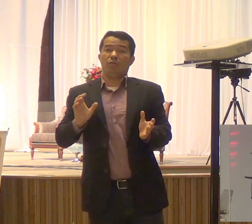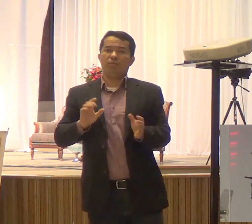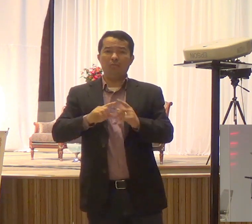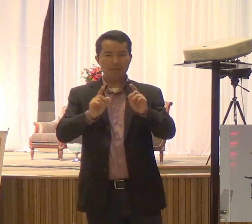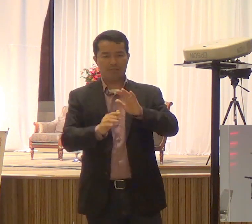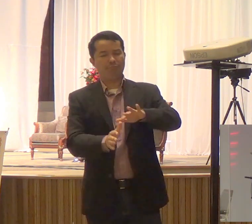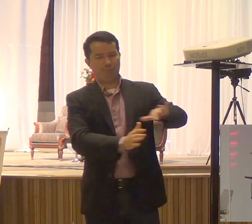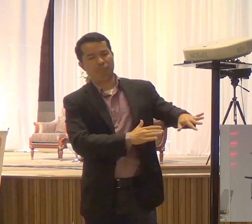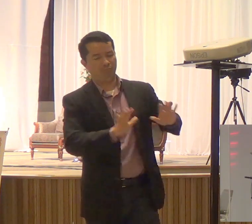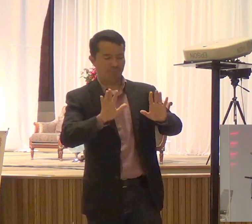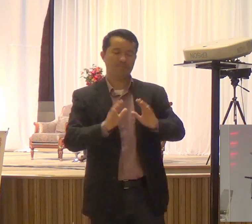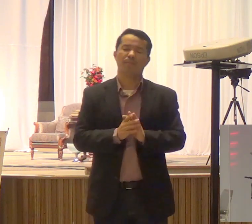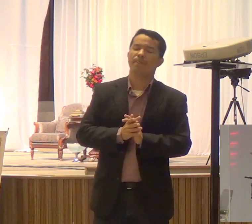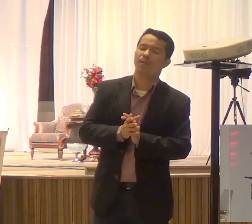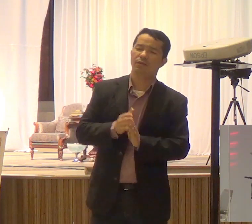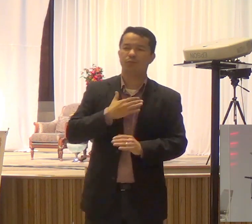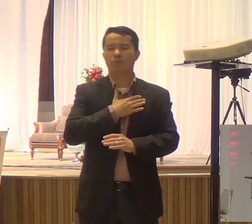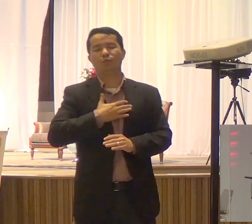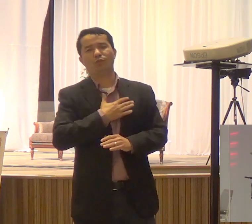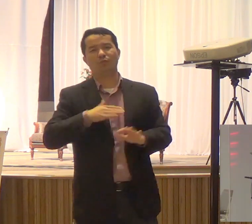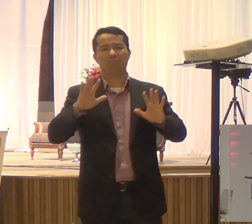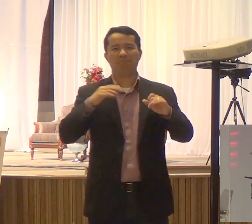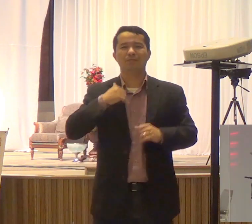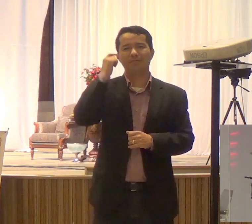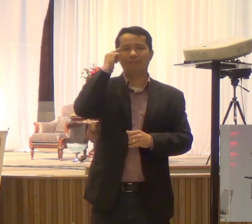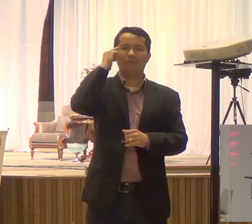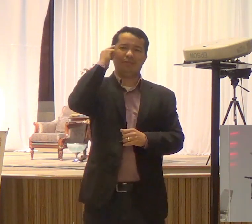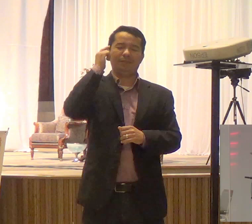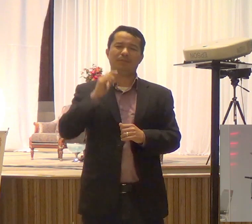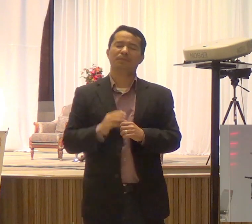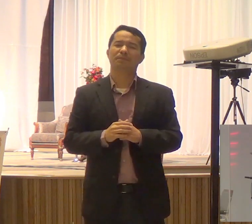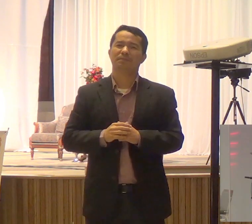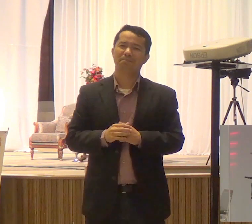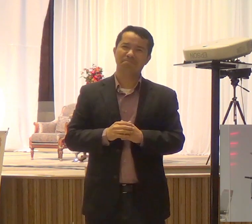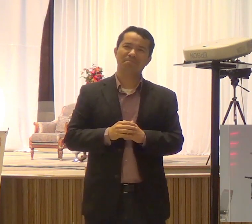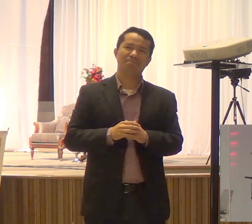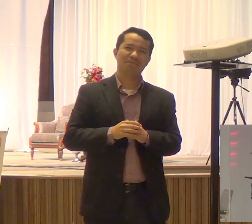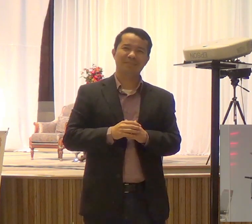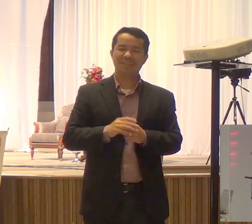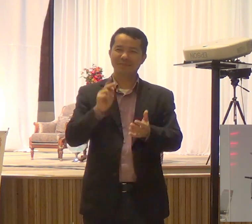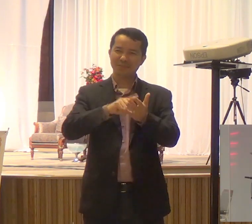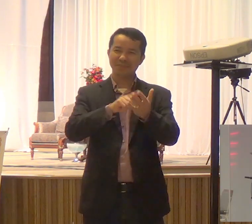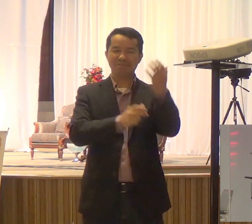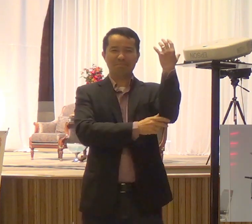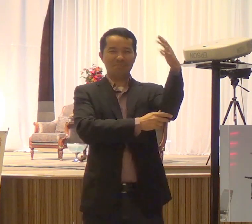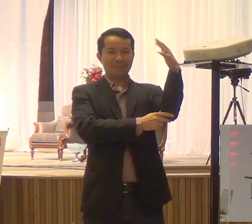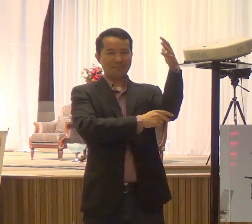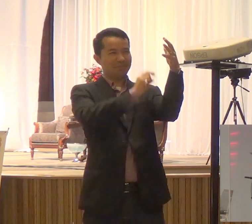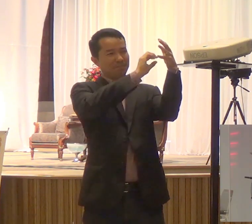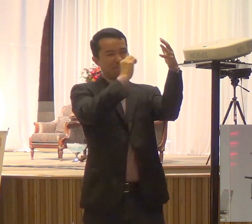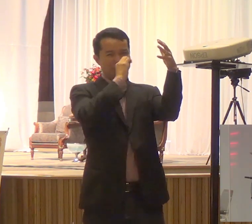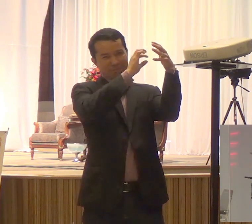depois. Mas é gostoso. E eu fiquei pensando, realmente, videira é um negócio que não dá para fazer